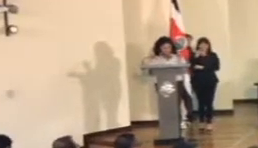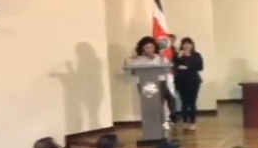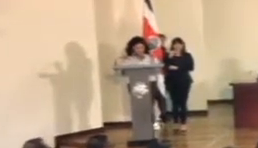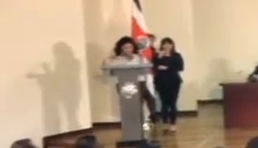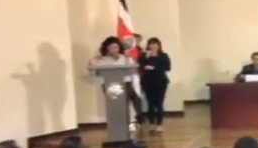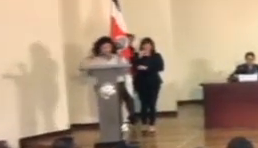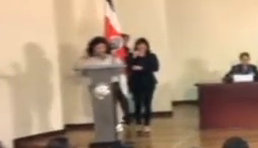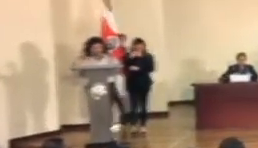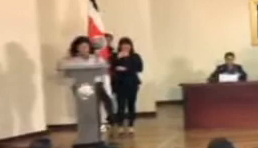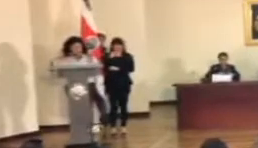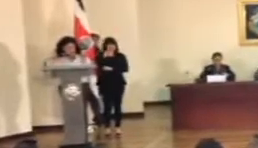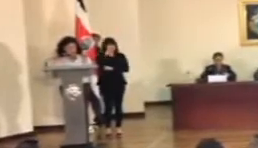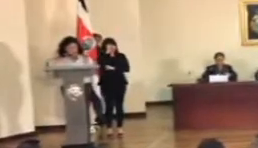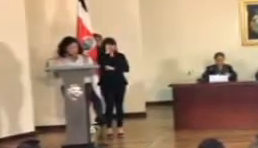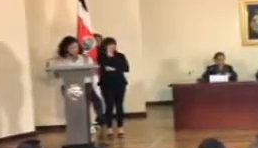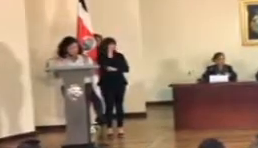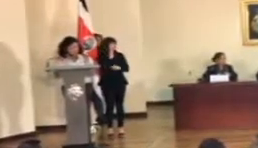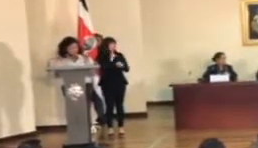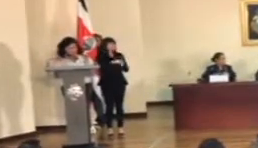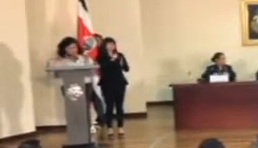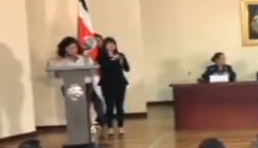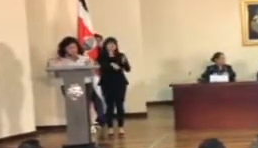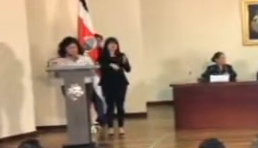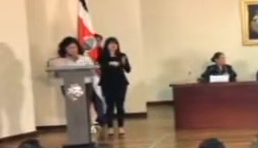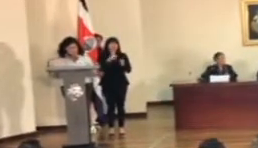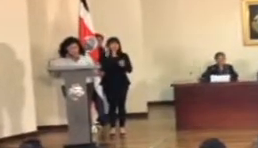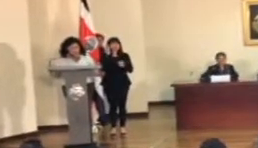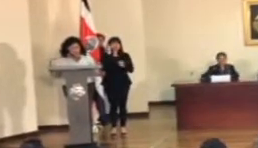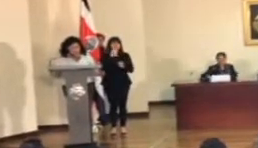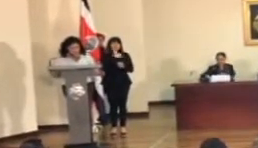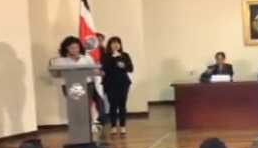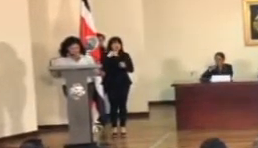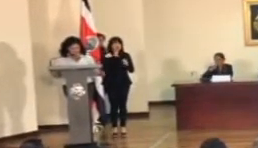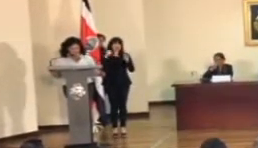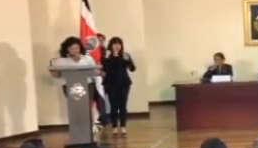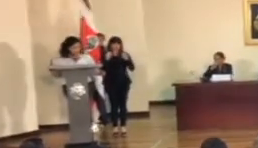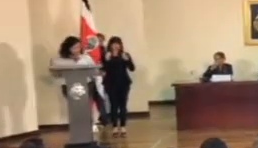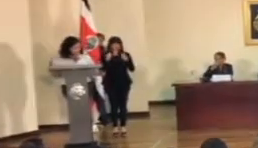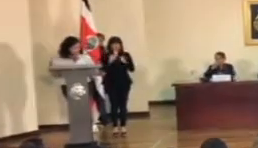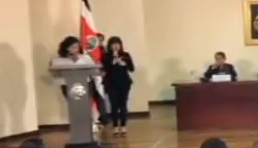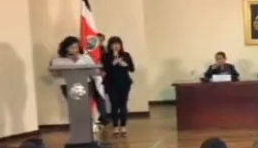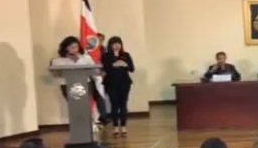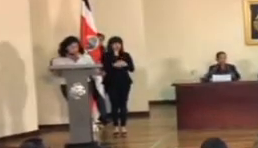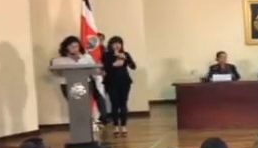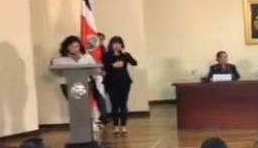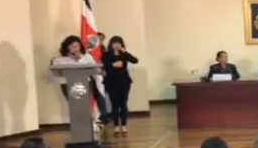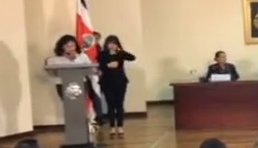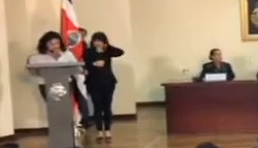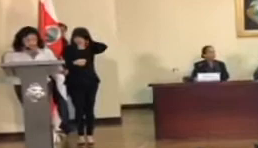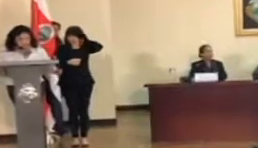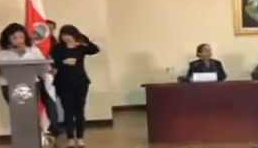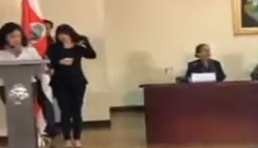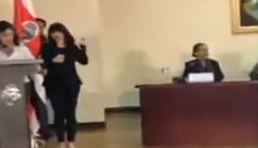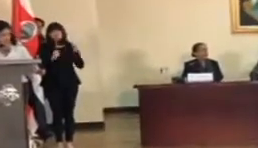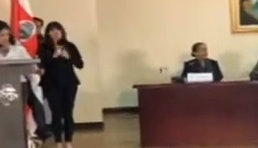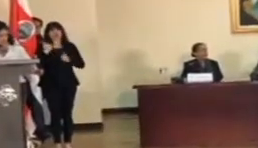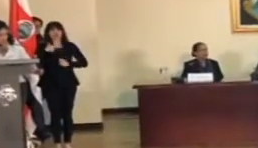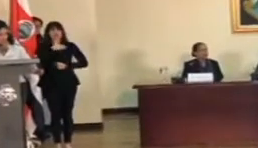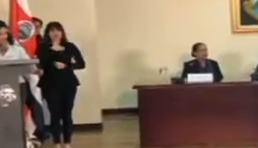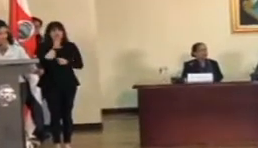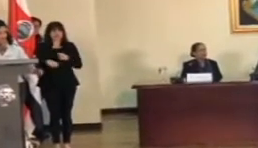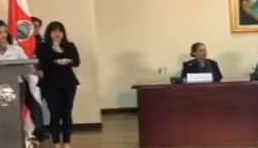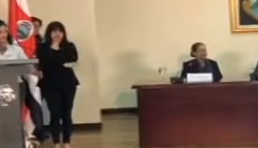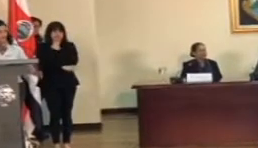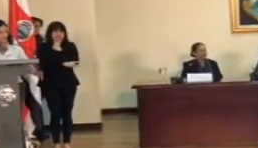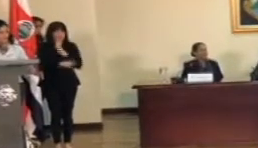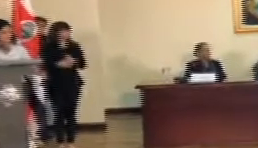y remuneración económica equivalente a un salario. Durante el año sabático dice que aprenderá inglés. También quiere colaborar con la construcción de un albergue en